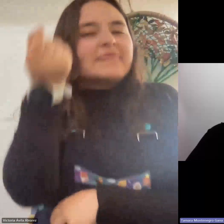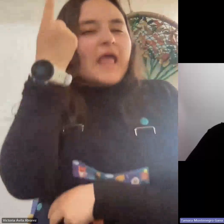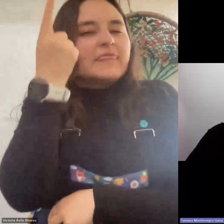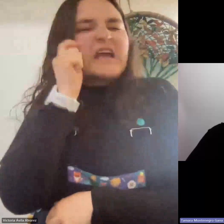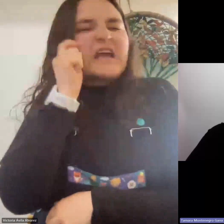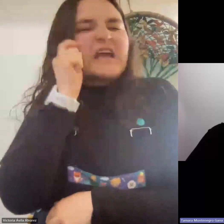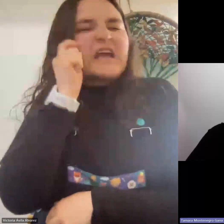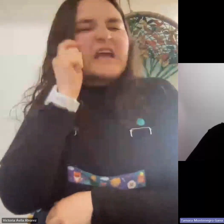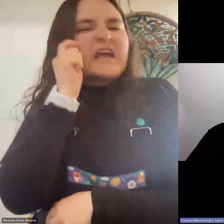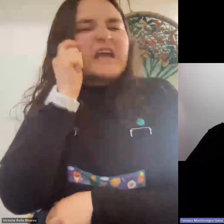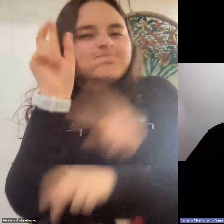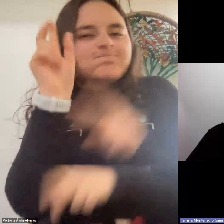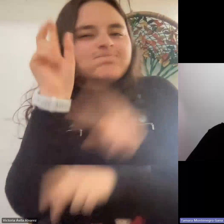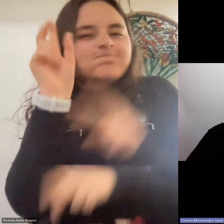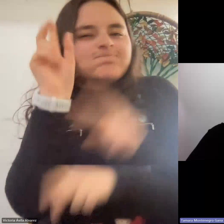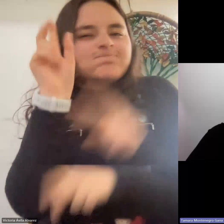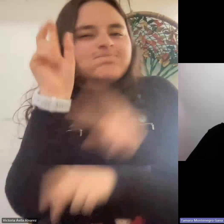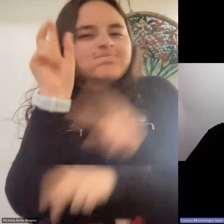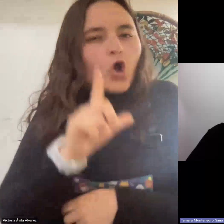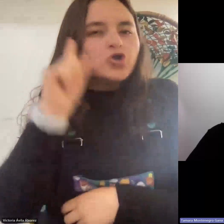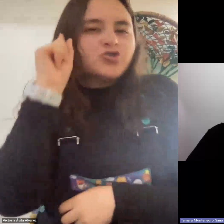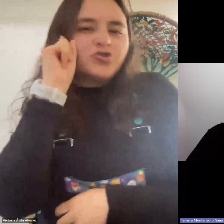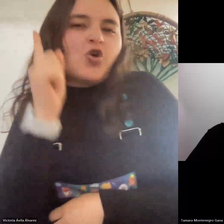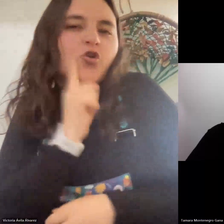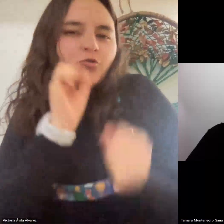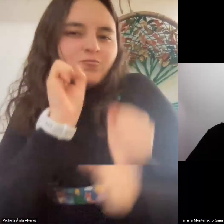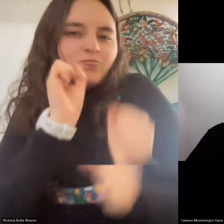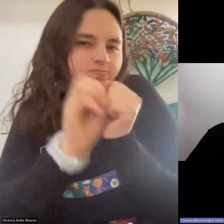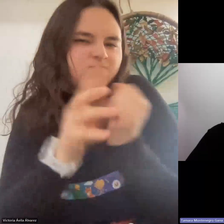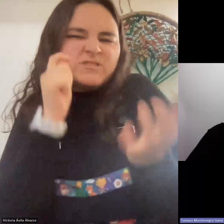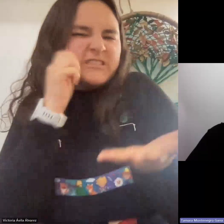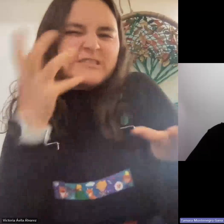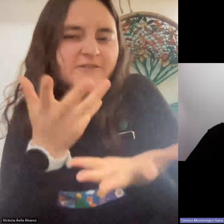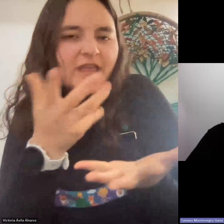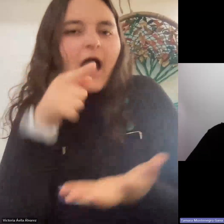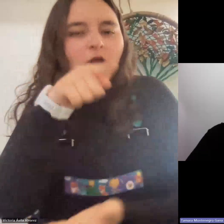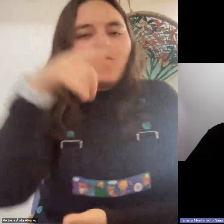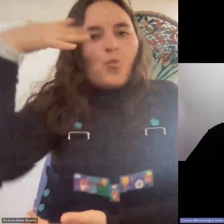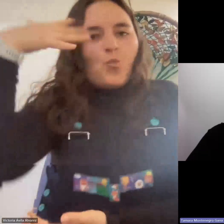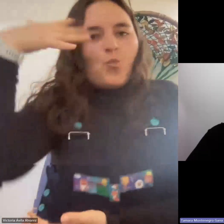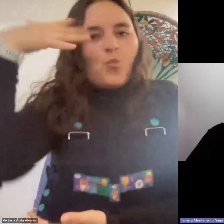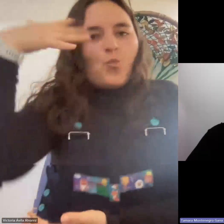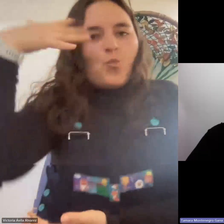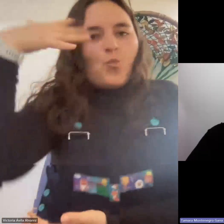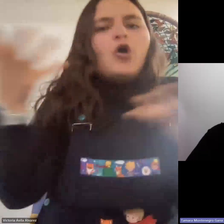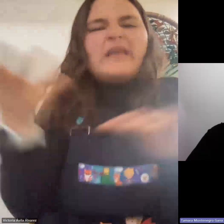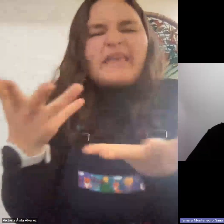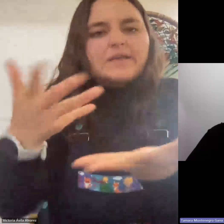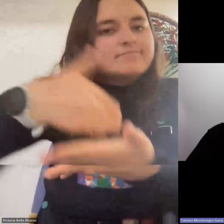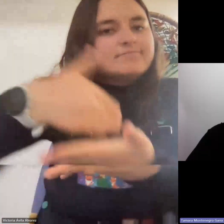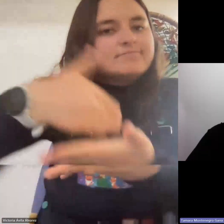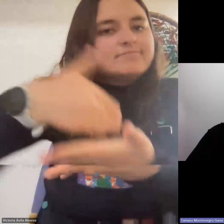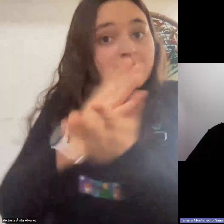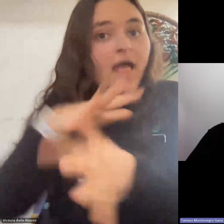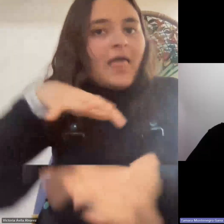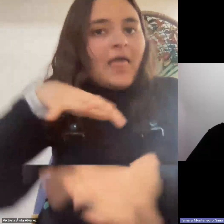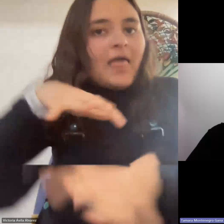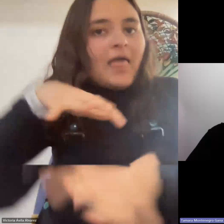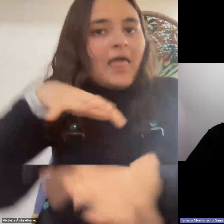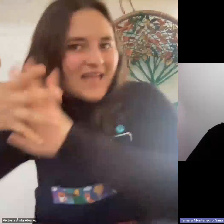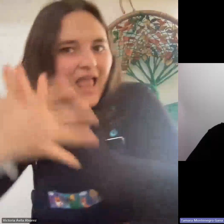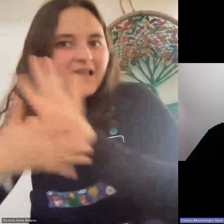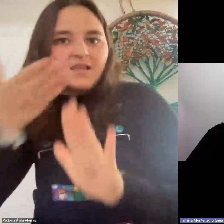Y ojalá que también eso se pueda entender y que las personas sordas, en lo que es el coeducador sordo, que